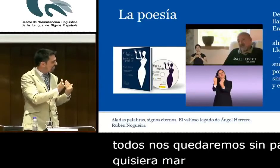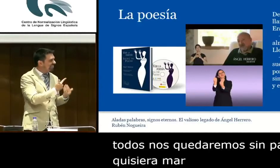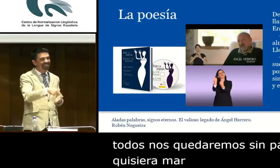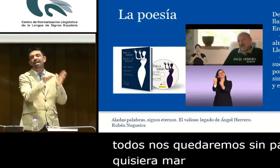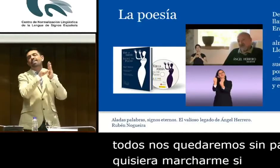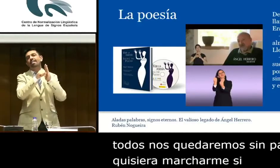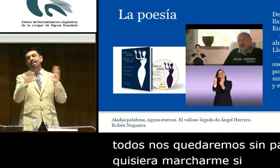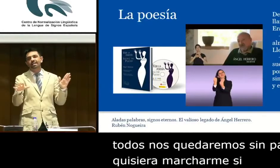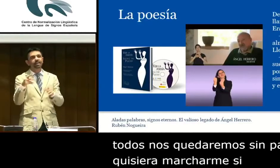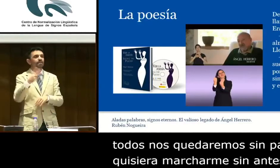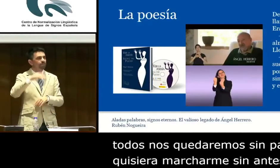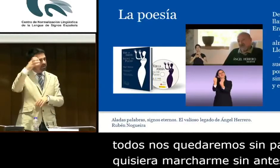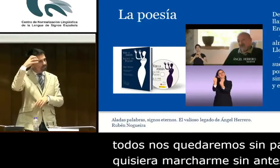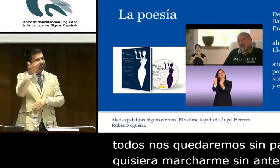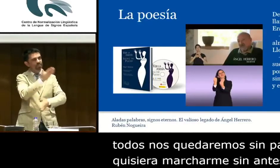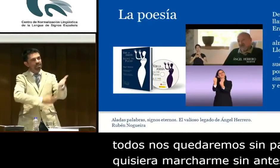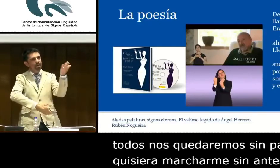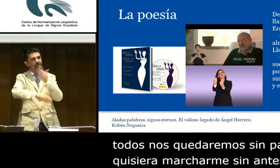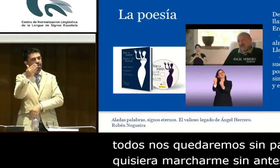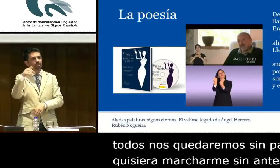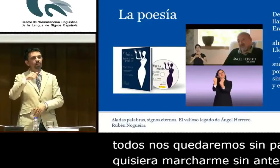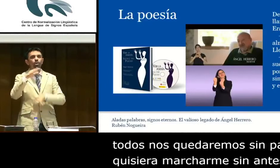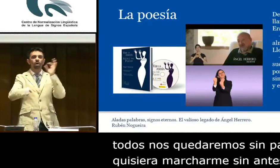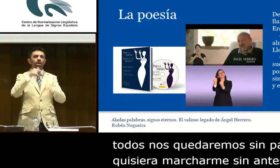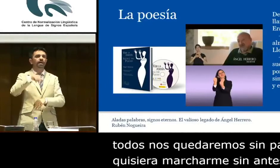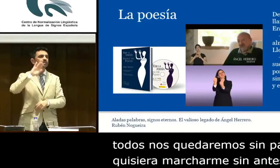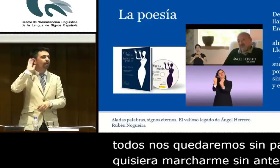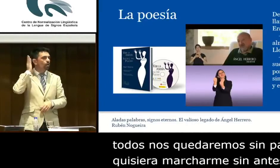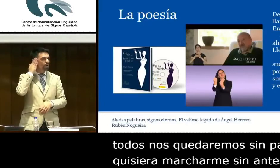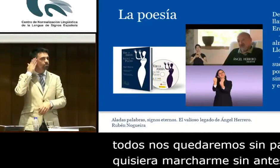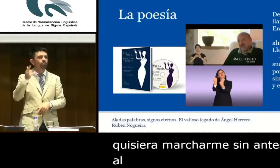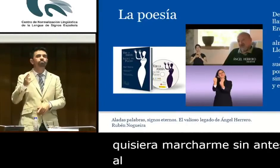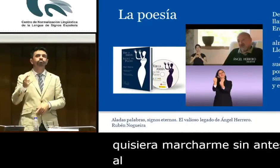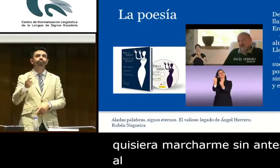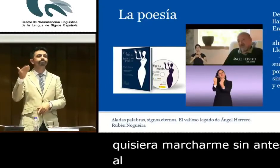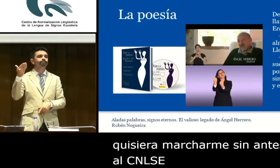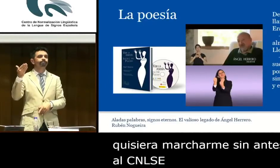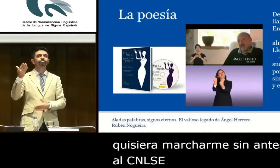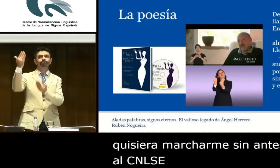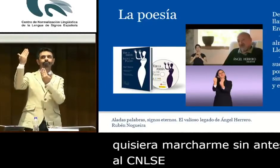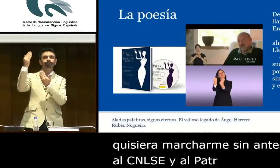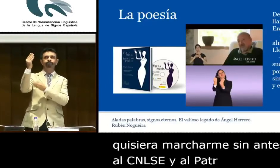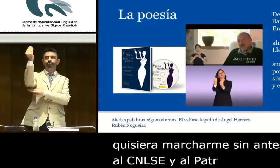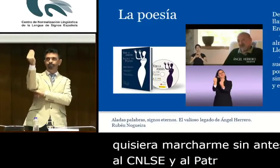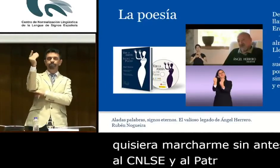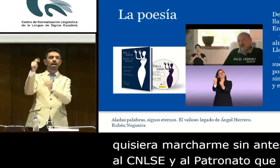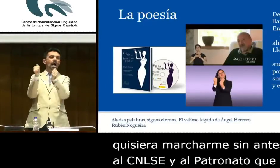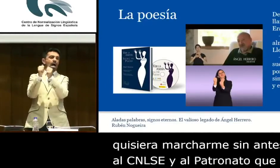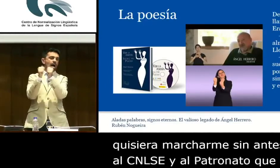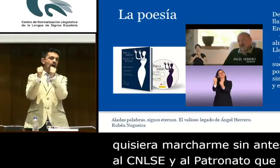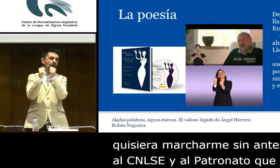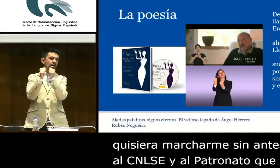la Discapacidad que hayan organizado este congreso en torno a la figura de Ángel Herrero